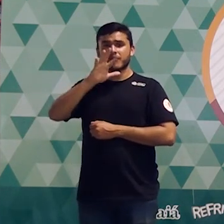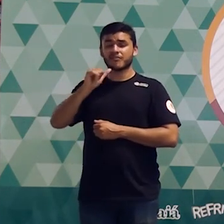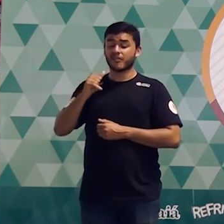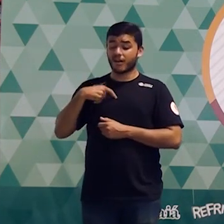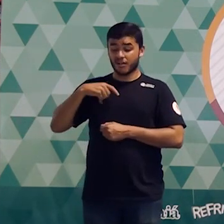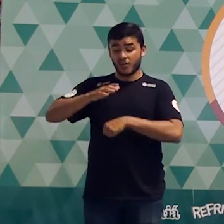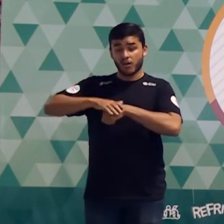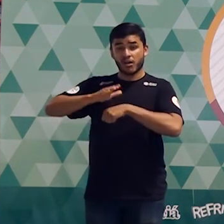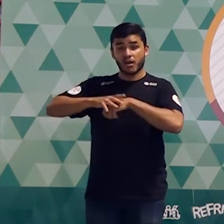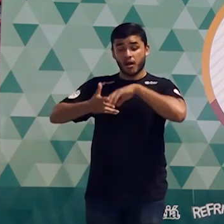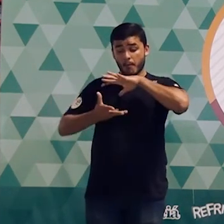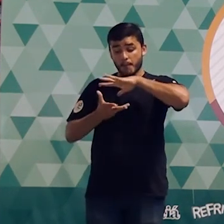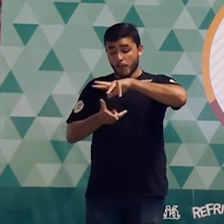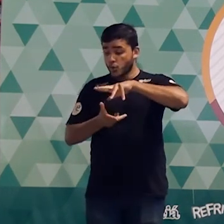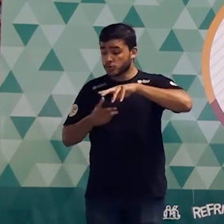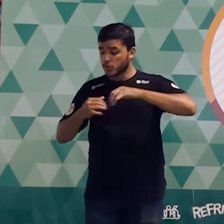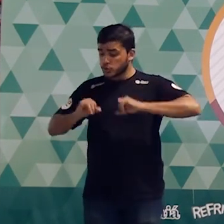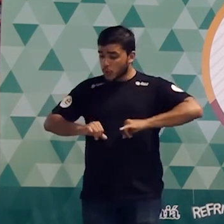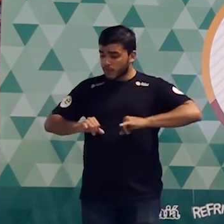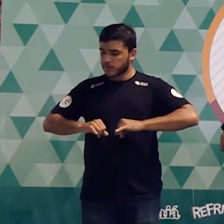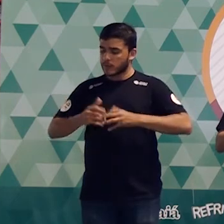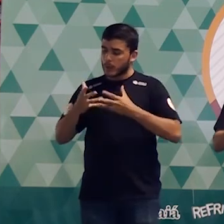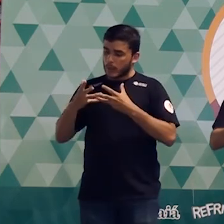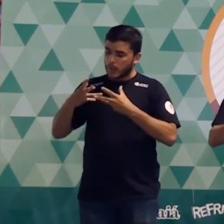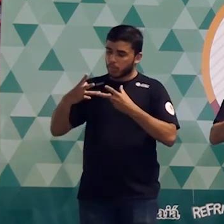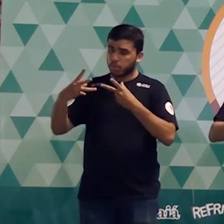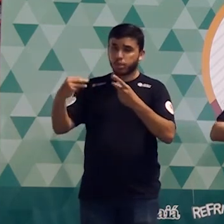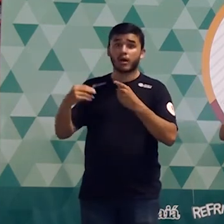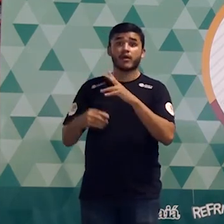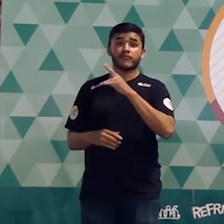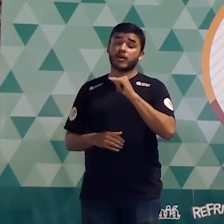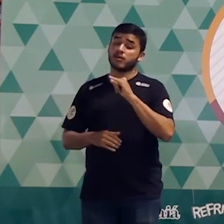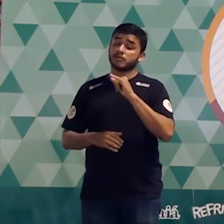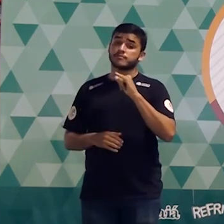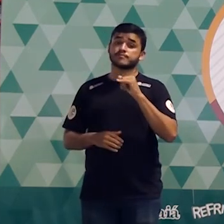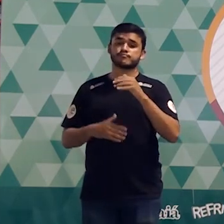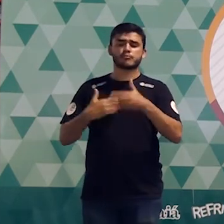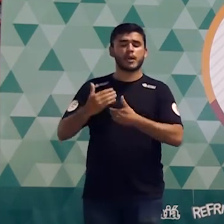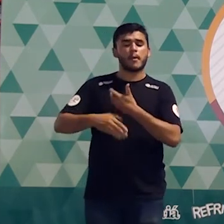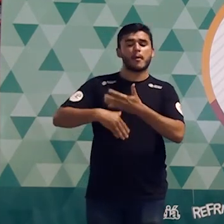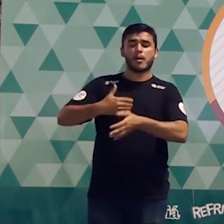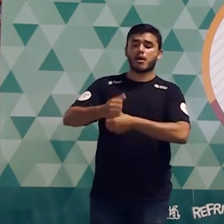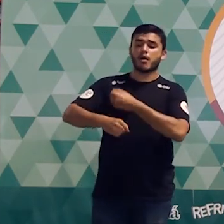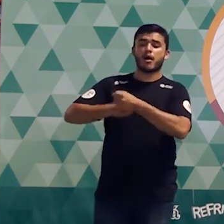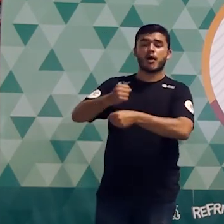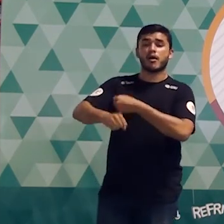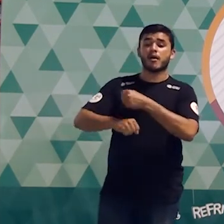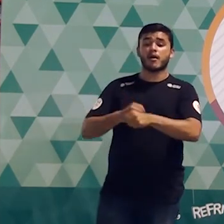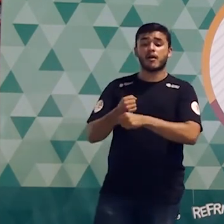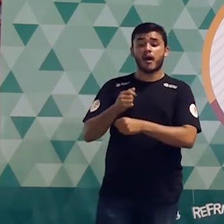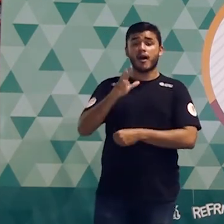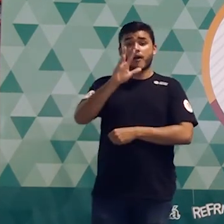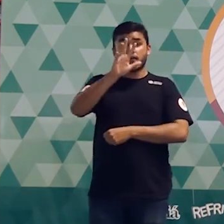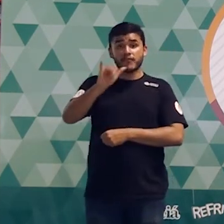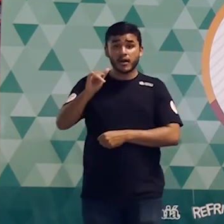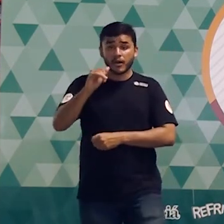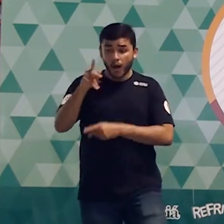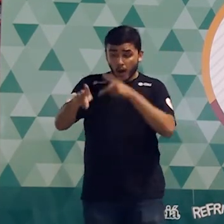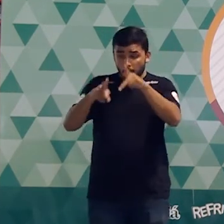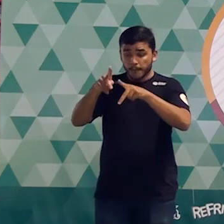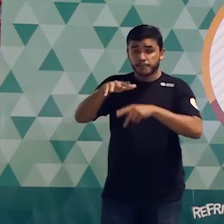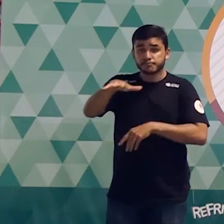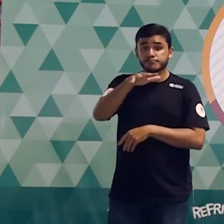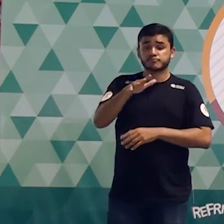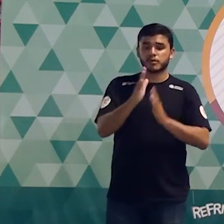Se você observar bem a questão, o que vai acontecer ao longo desse tempo é que a população ela vai passando